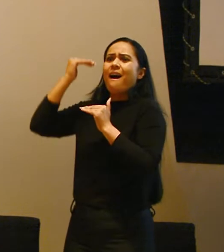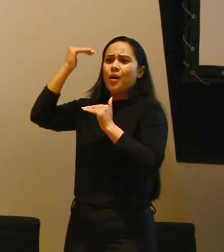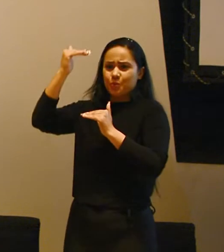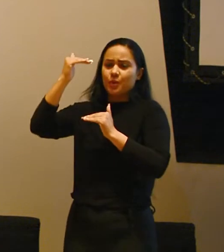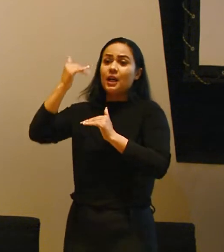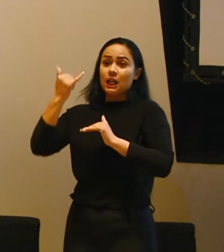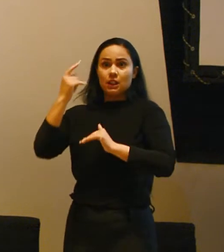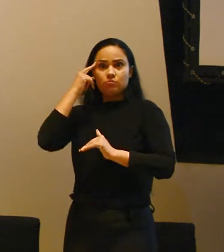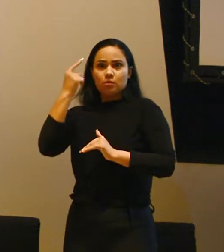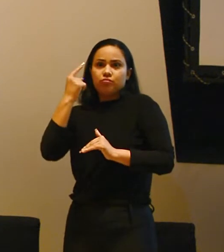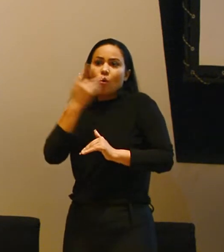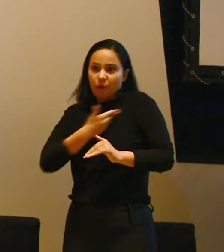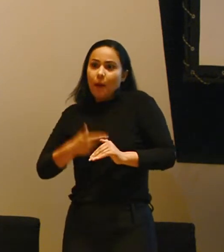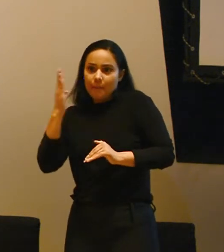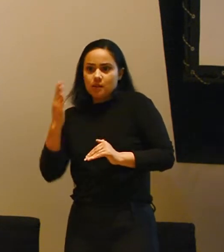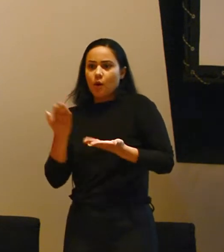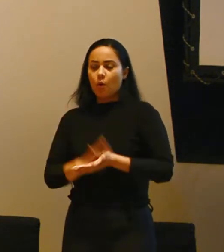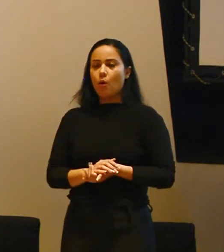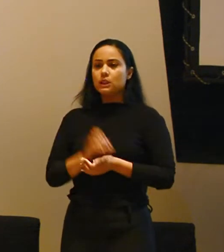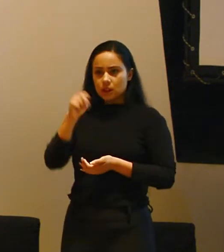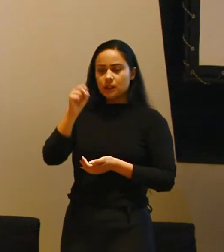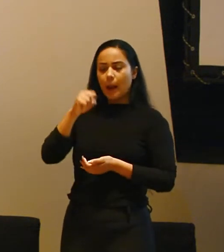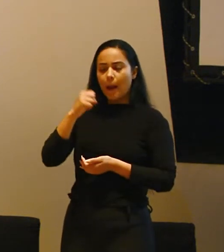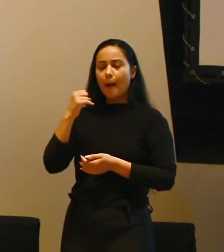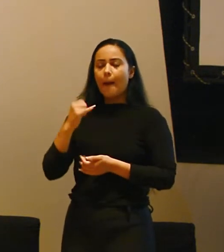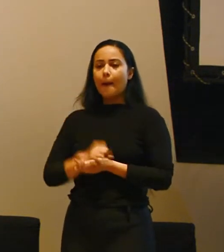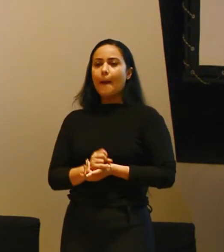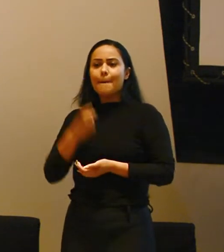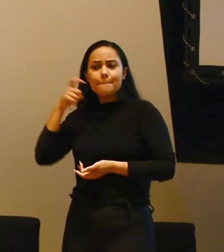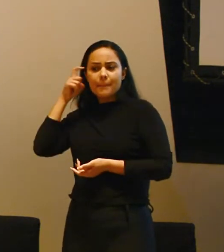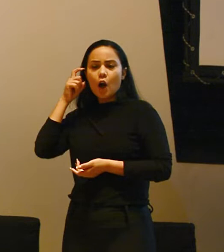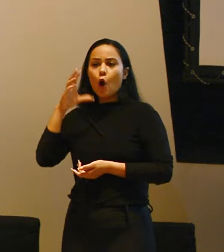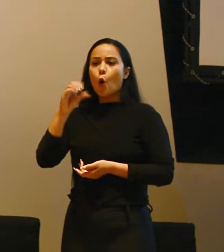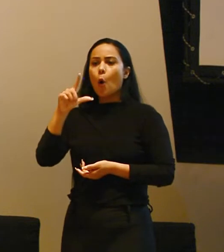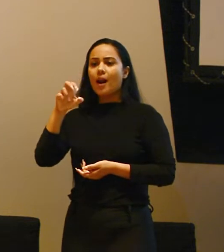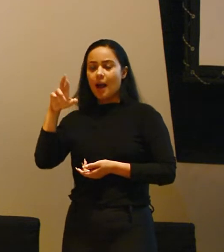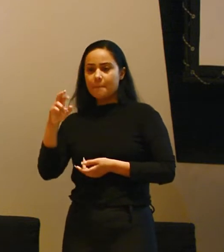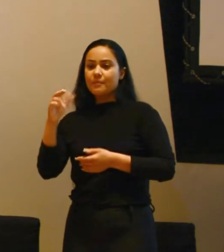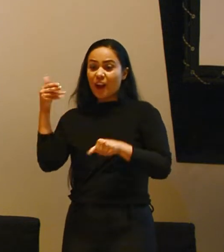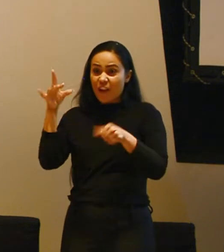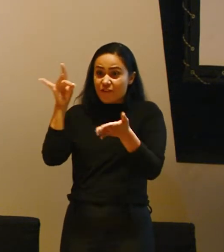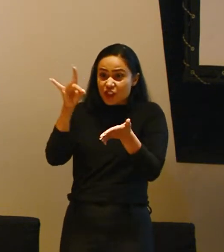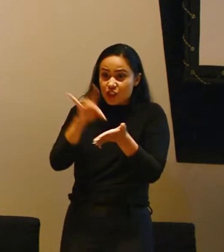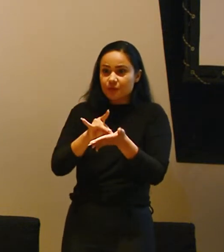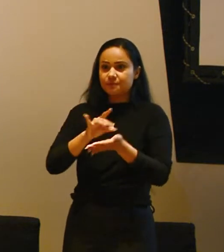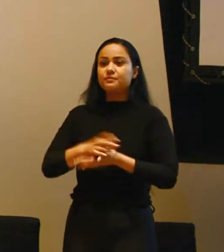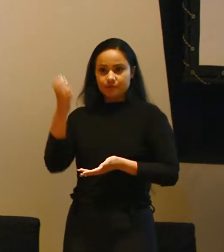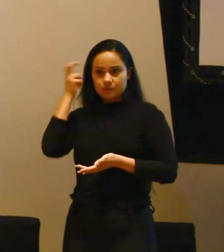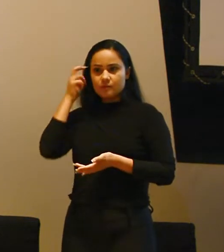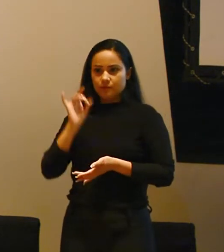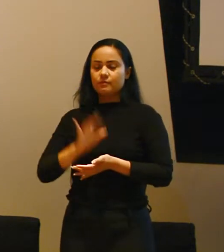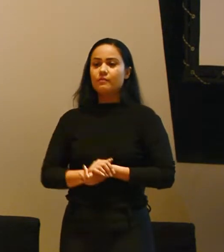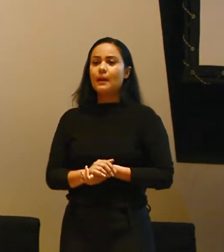para governos como o Brasil. E sim, o implante coclear, ele é custo-efetivo em todos os países da América do Sul,